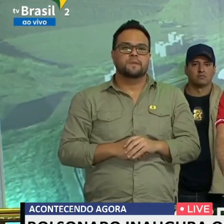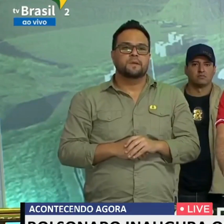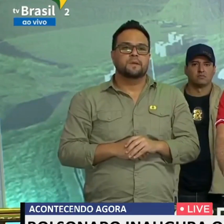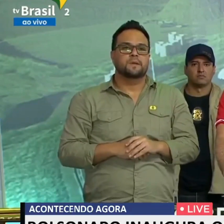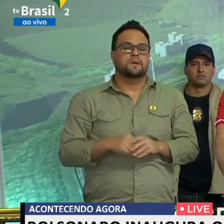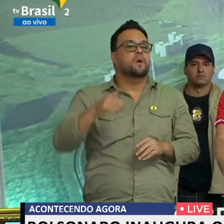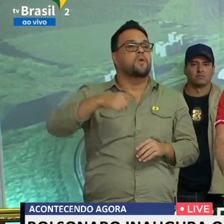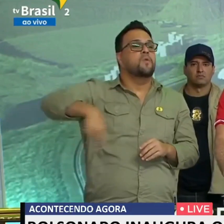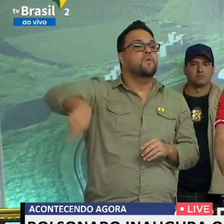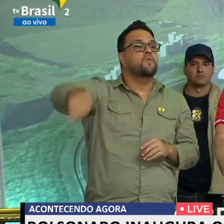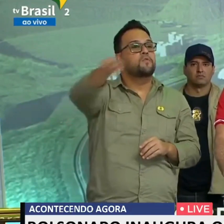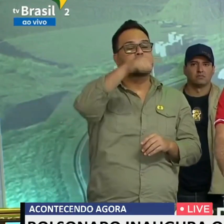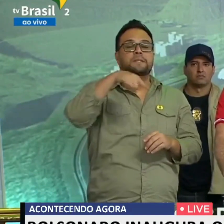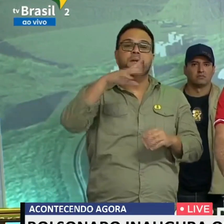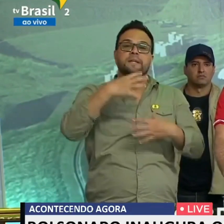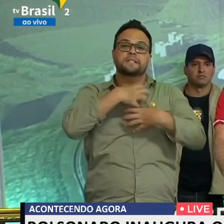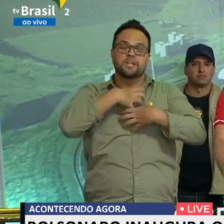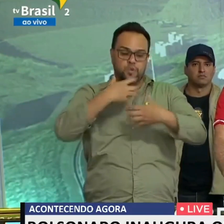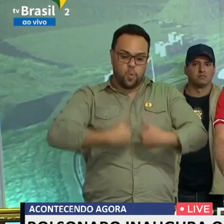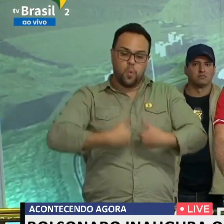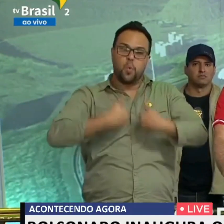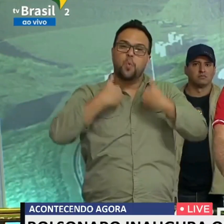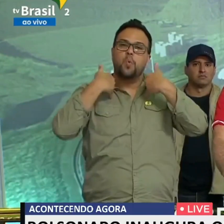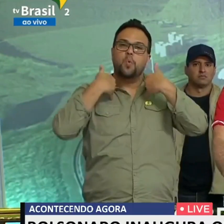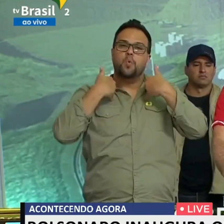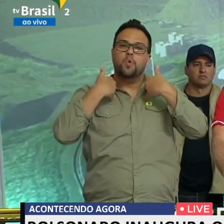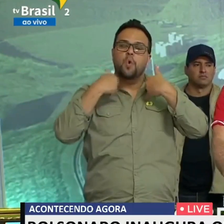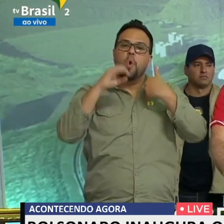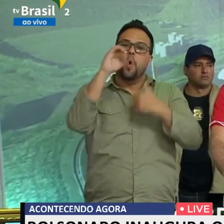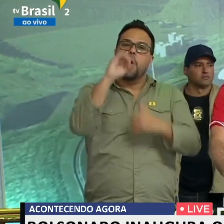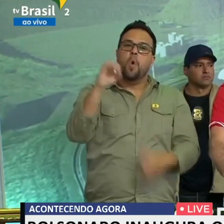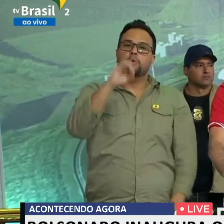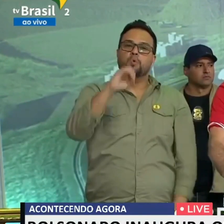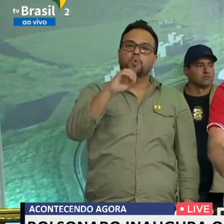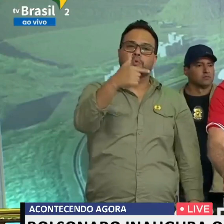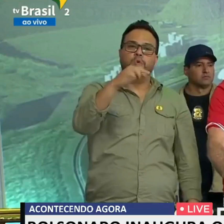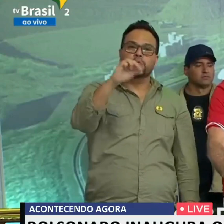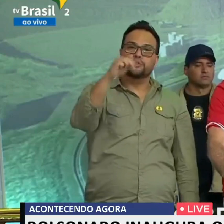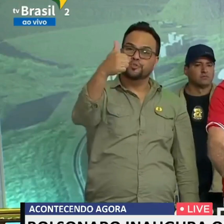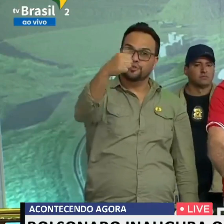se orgulhassem do que fizeram em outubro de 2018.